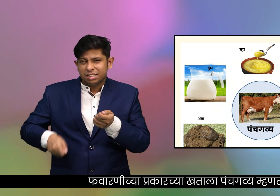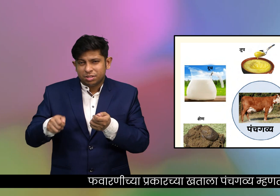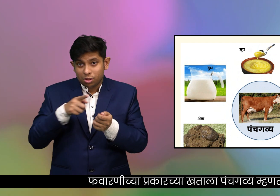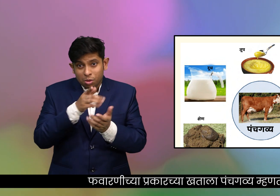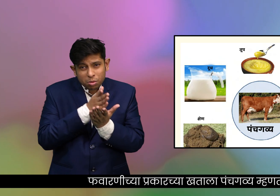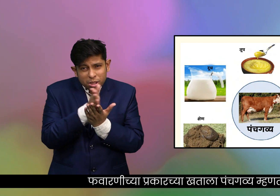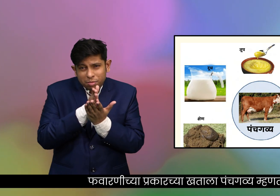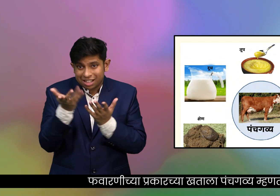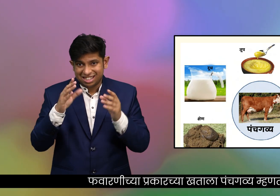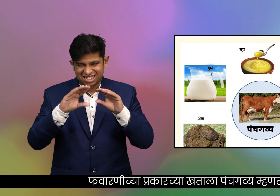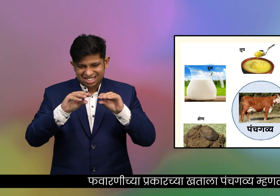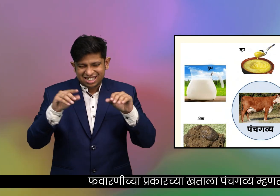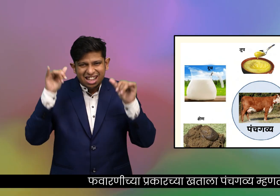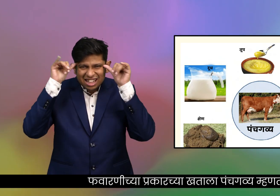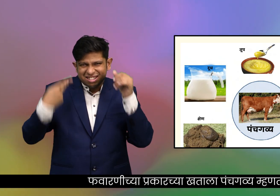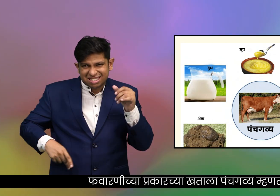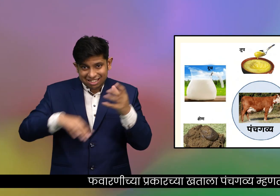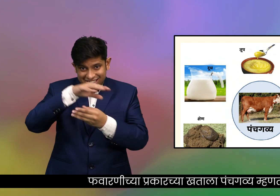फवारणीच्या प्रकारच्या खताला पंचगव्य म्हणतात.